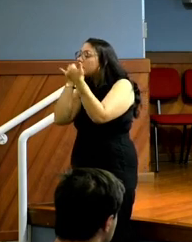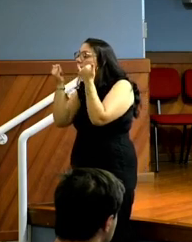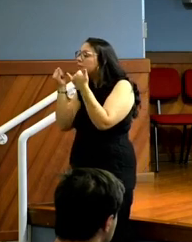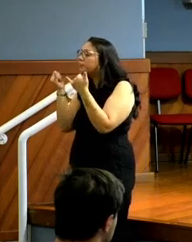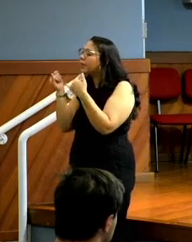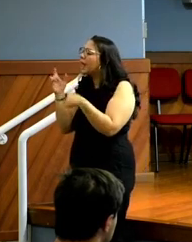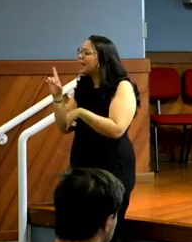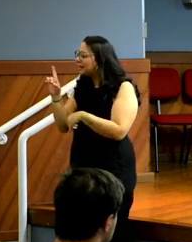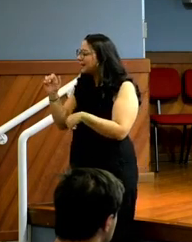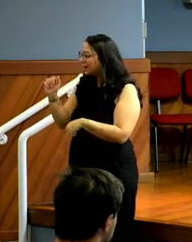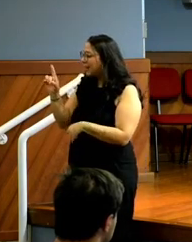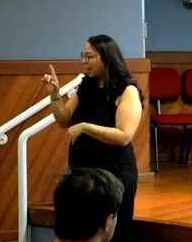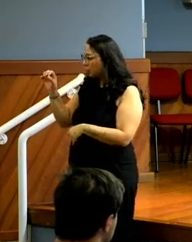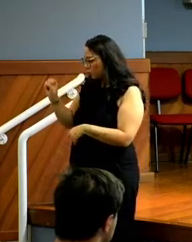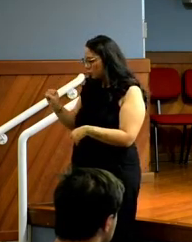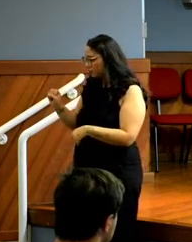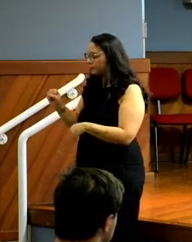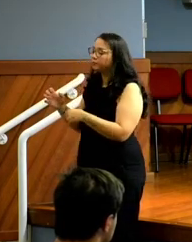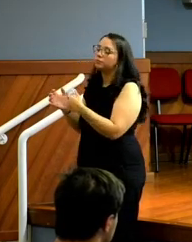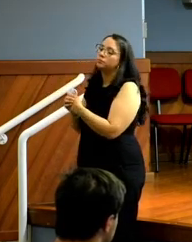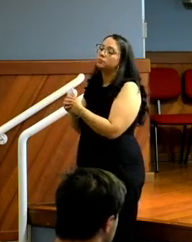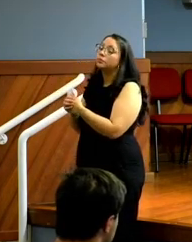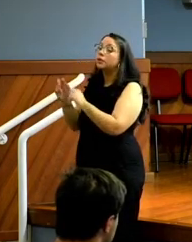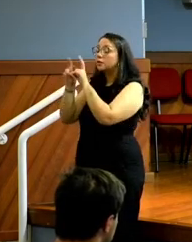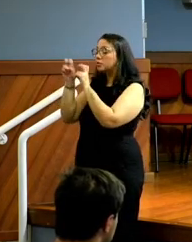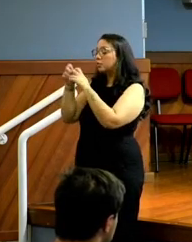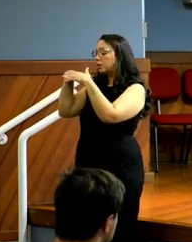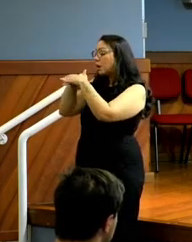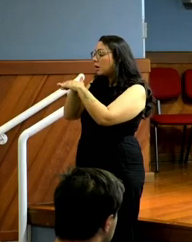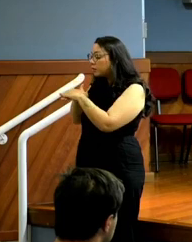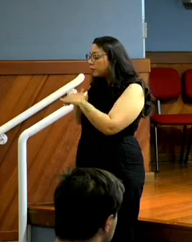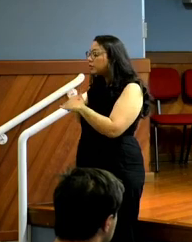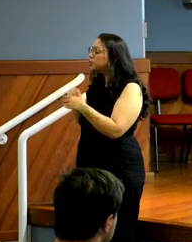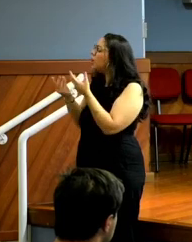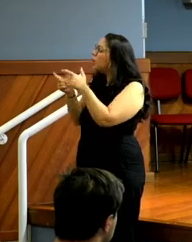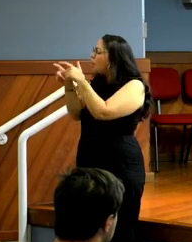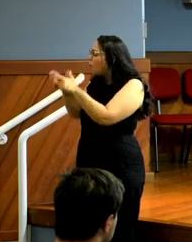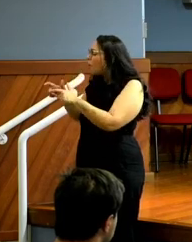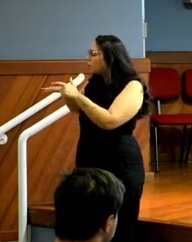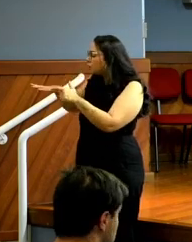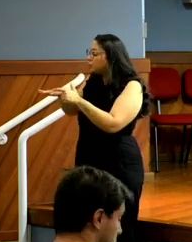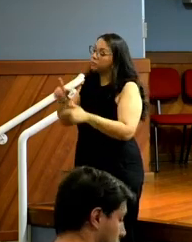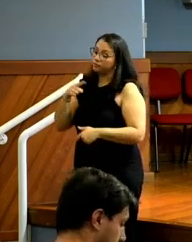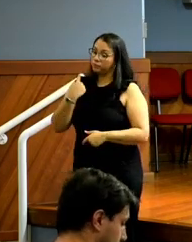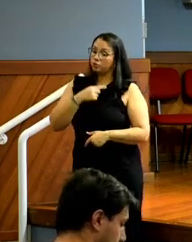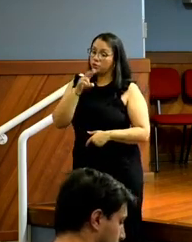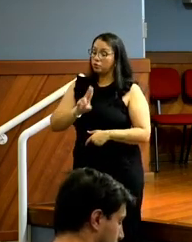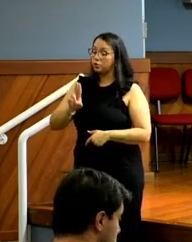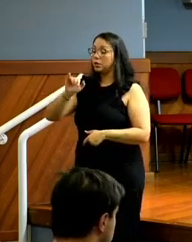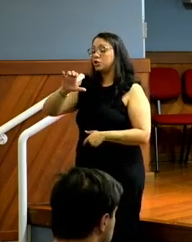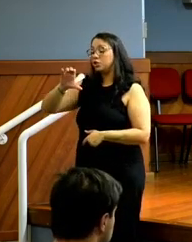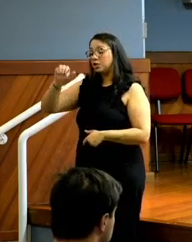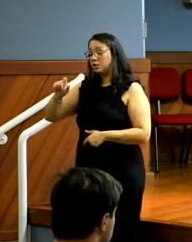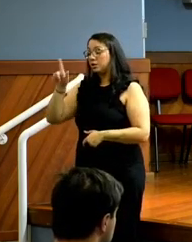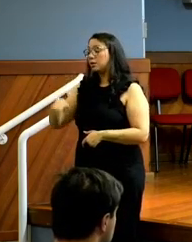trabalha, como nós, né, optamos por trabalhar muito mais na arquivologia, a gente tem usado os campos que vêm do ICA, do Conselho Internacional. Então, por